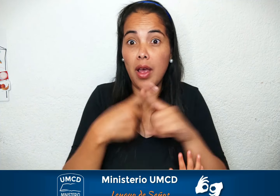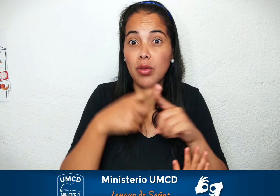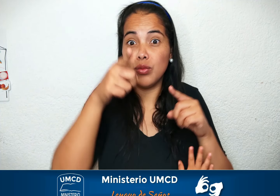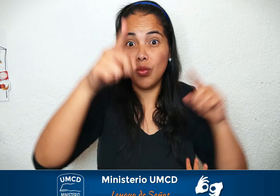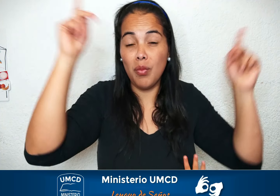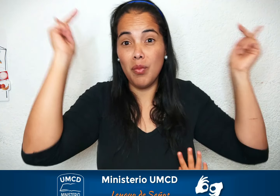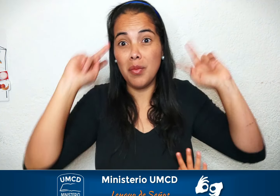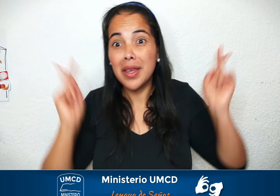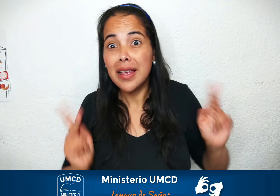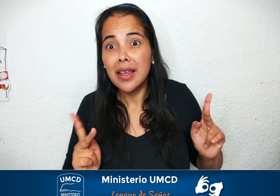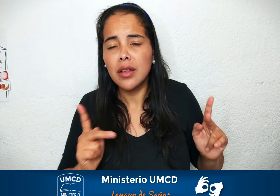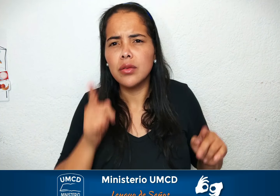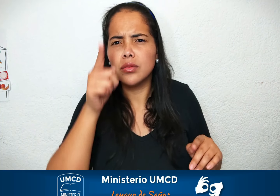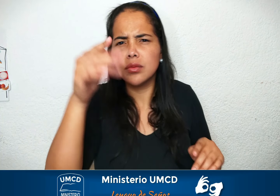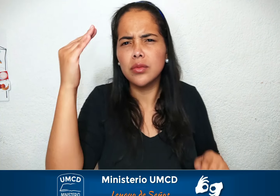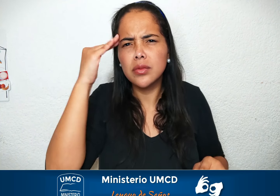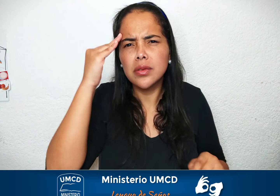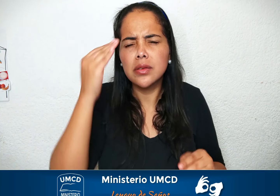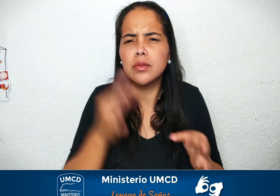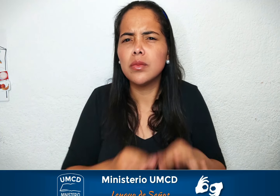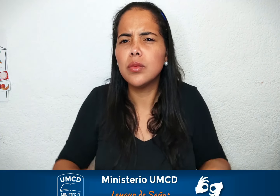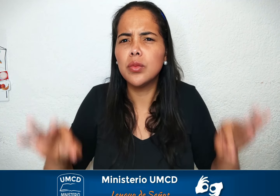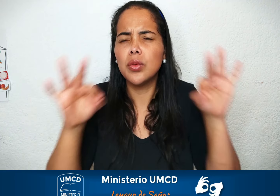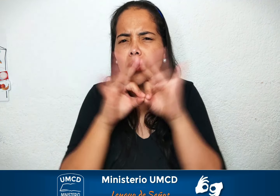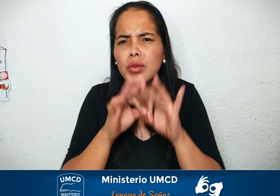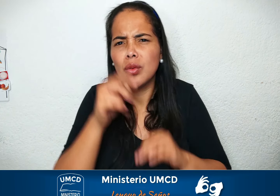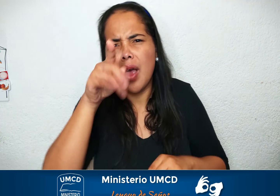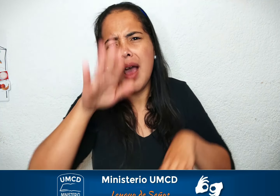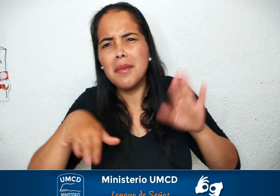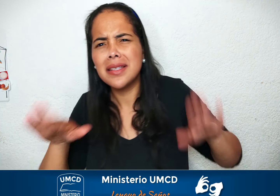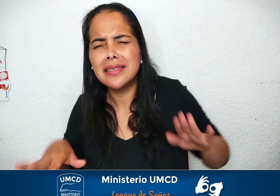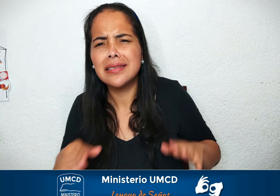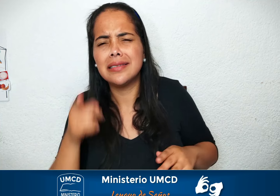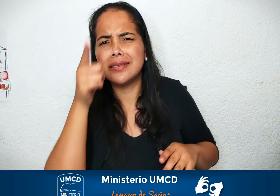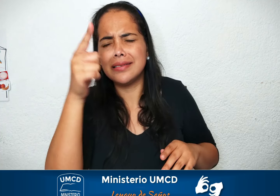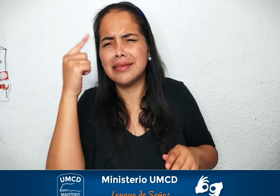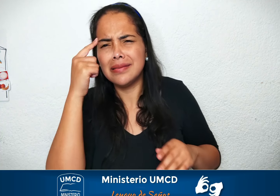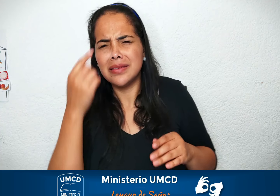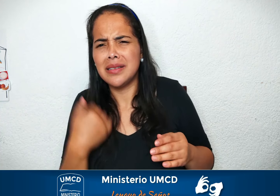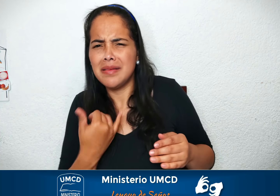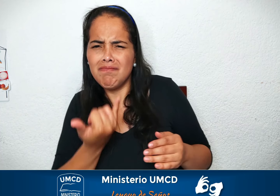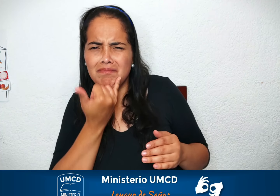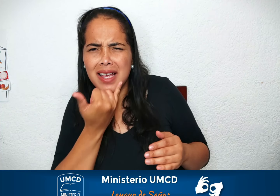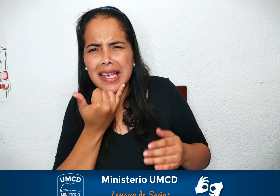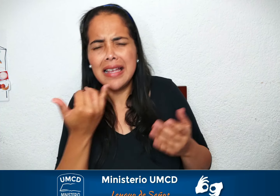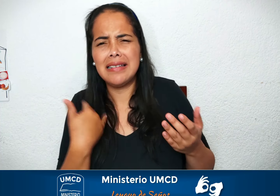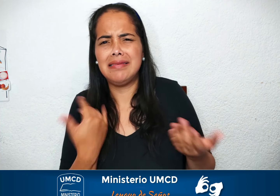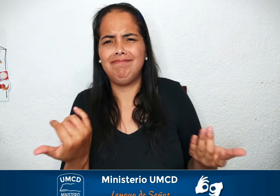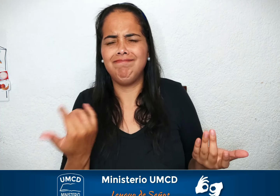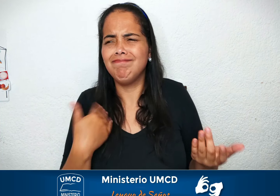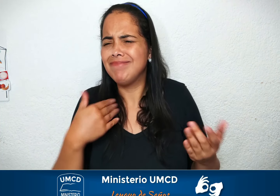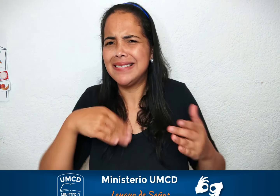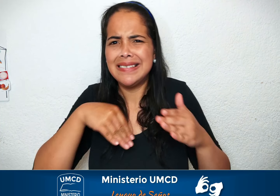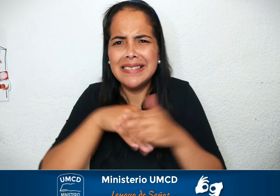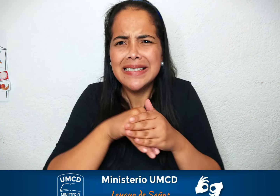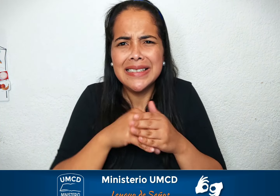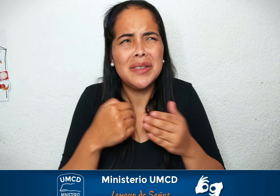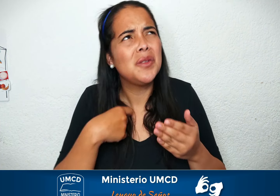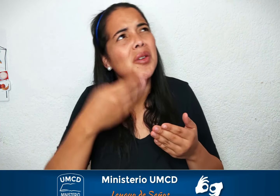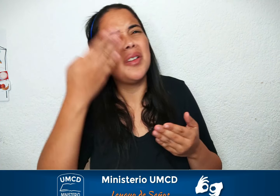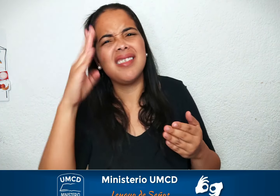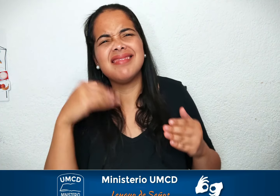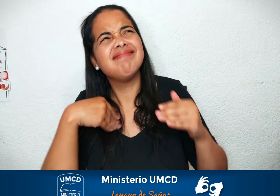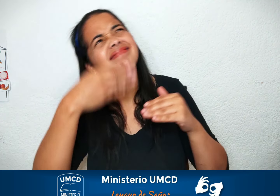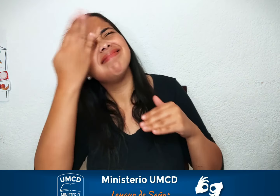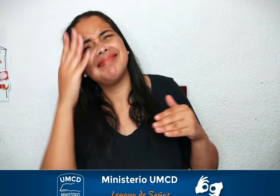la condición de pecado, nuestro pensamiento está obstruido por esa característica que a veces limita y